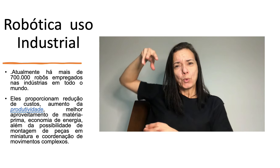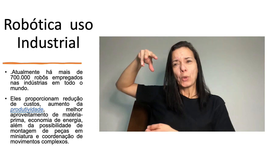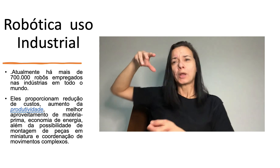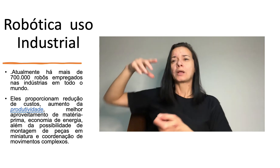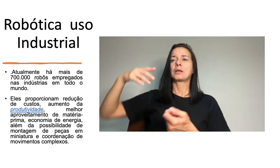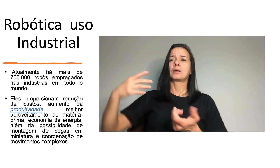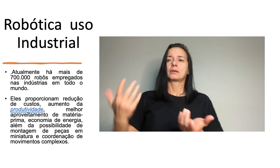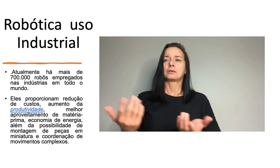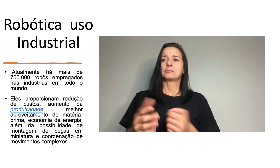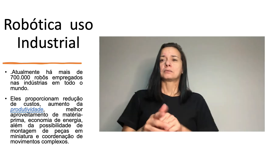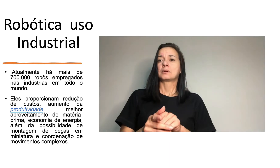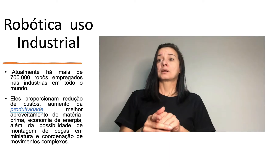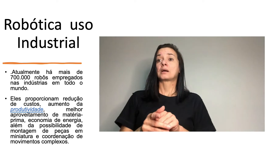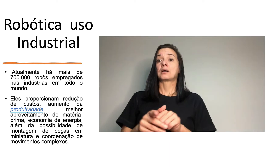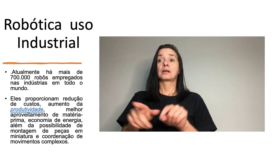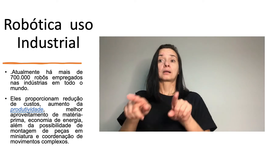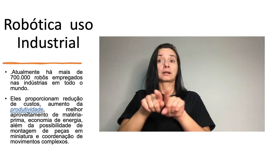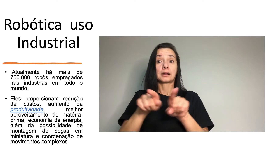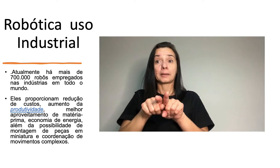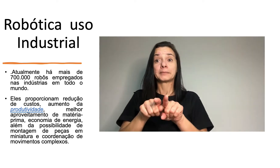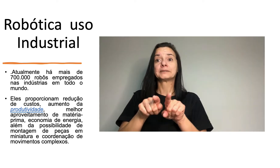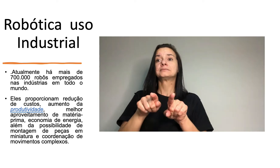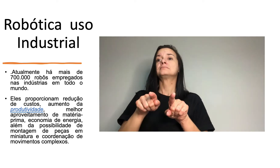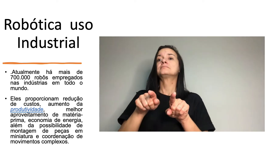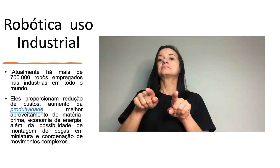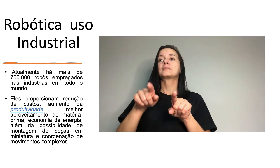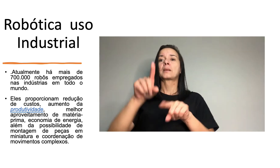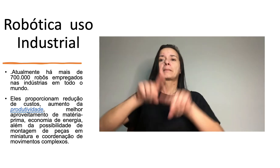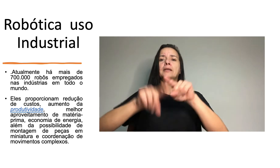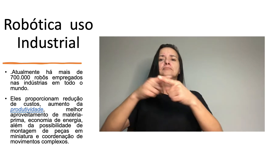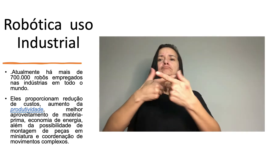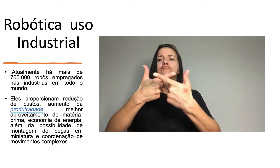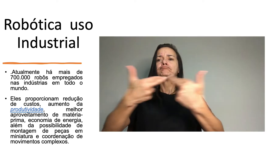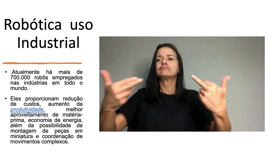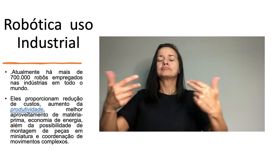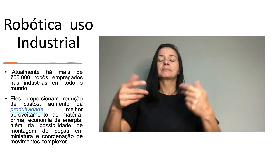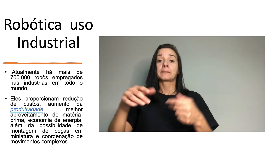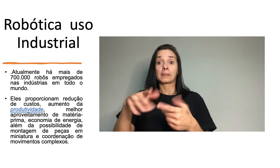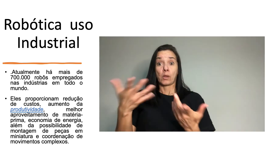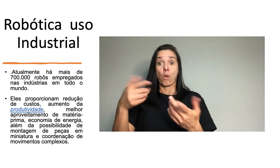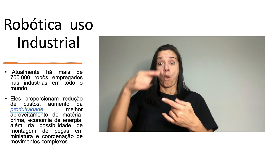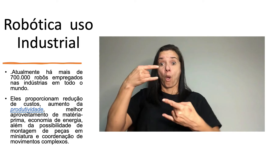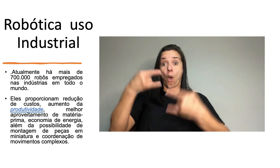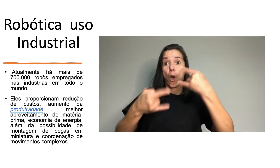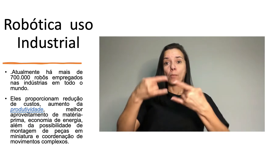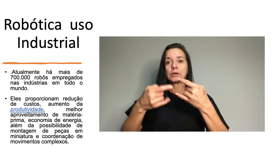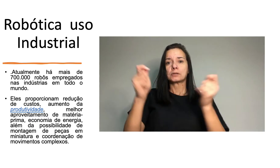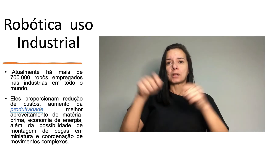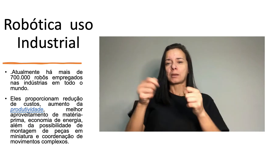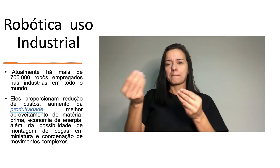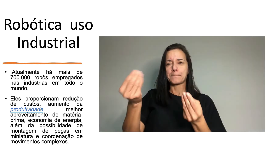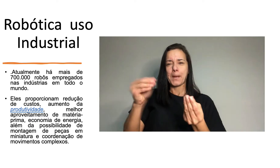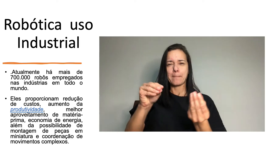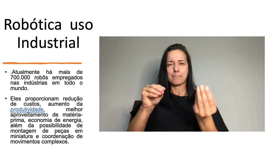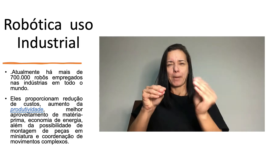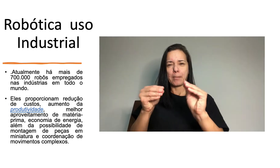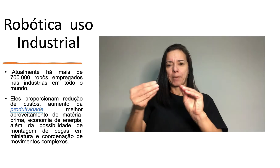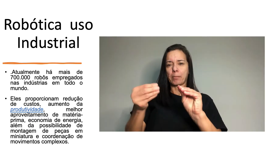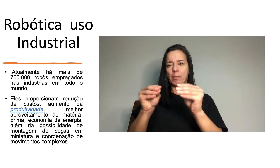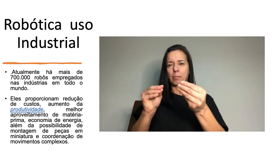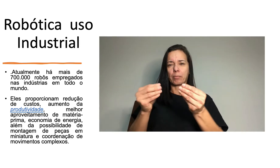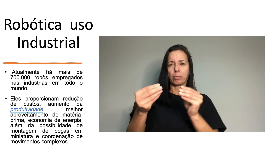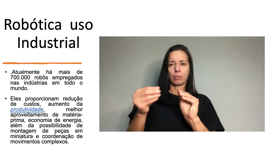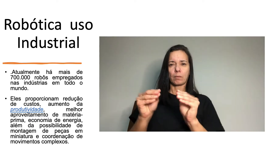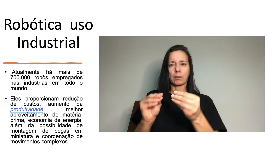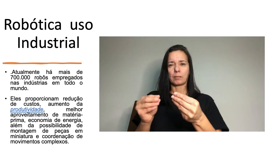energia, além da possibilidade de montagem de peças em miniaturas e coordenação de